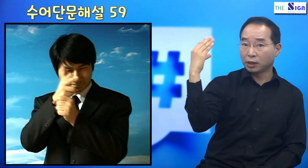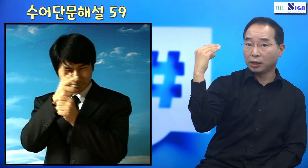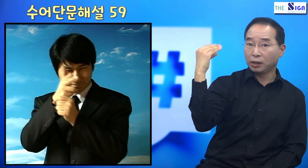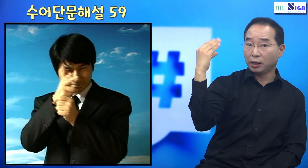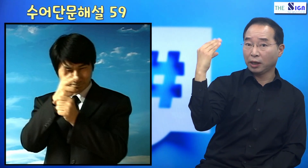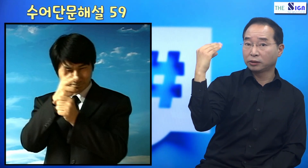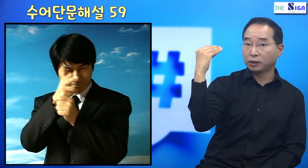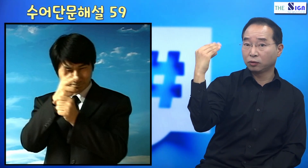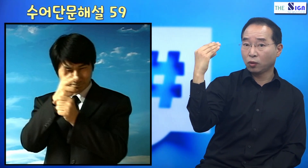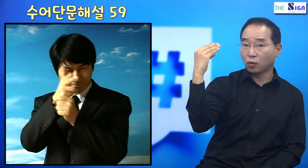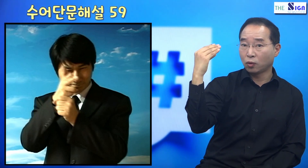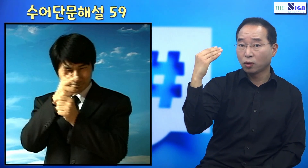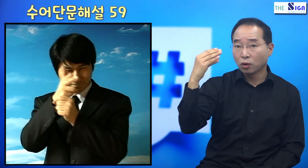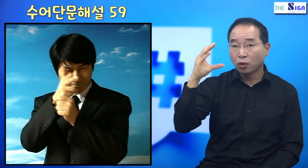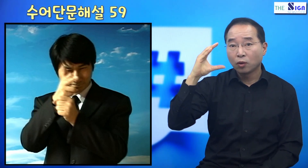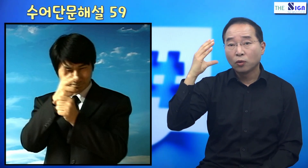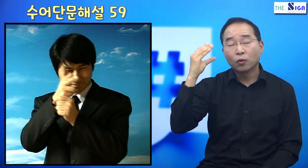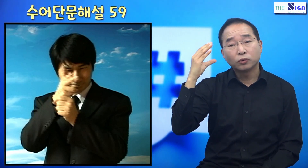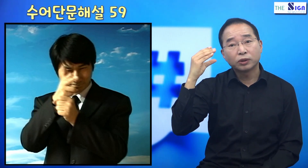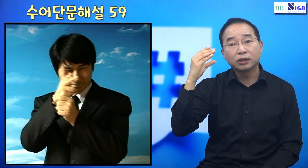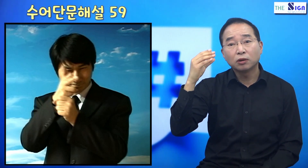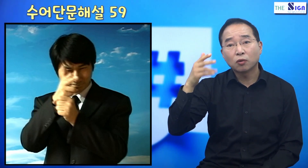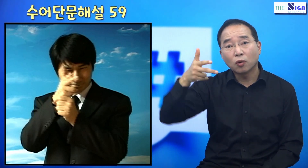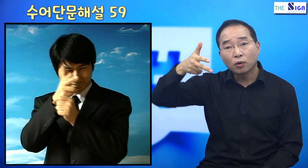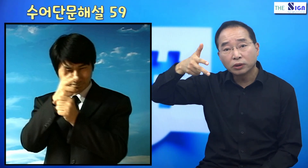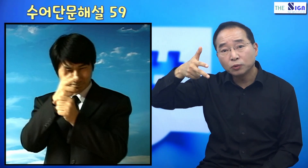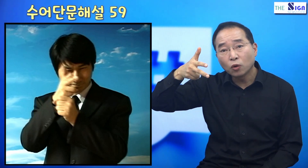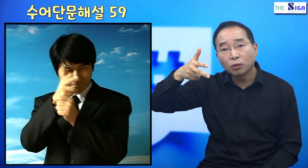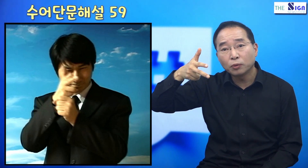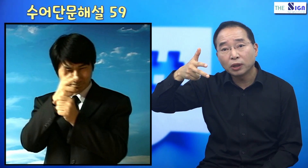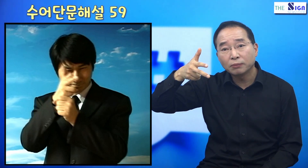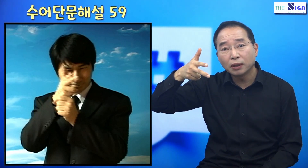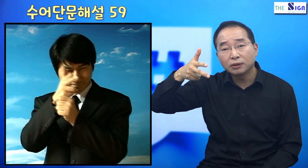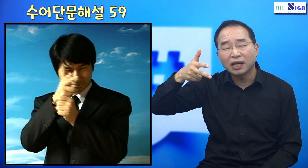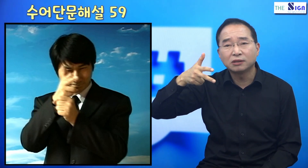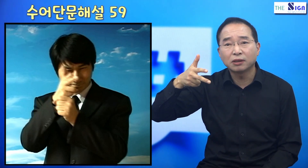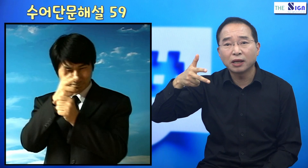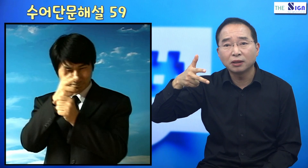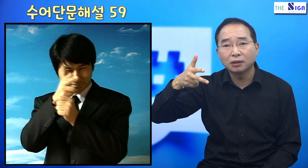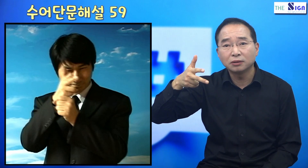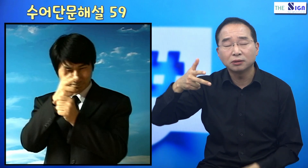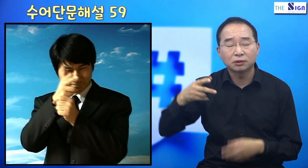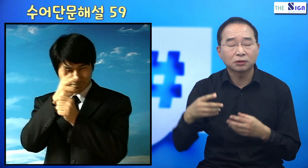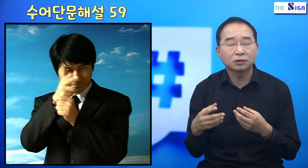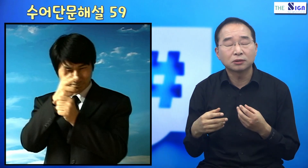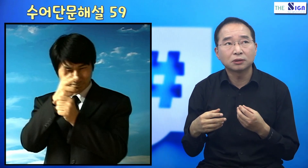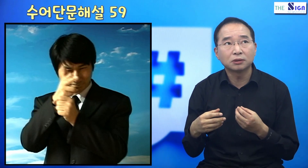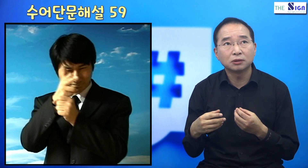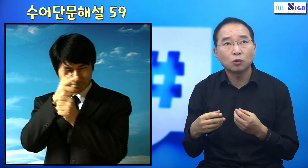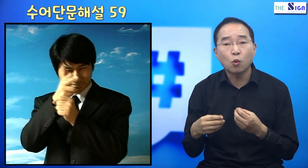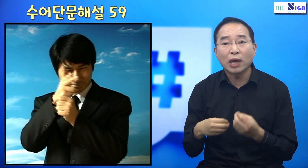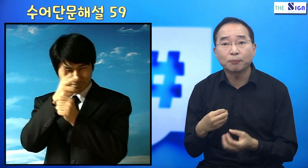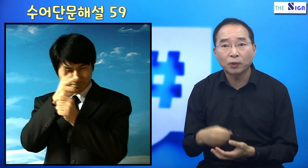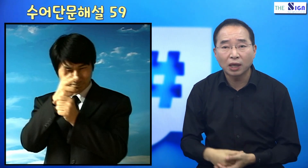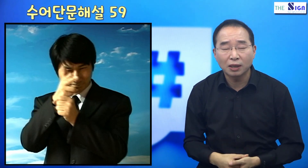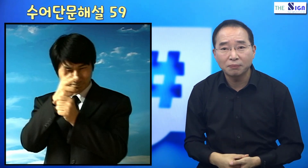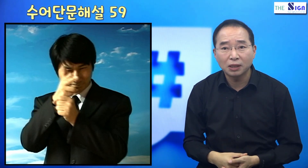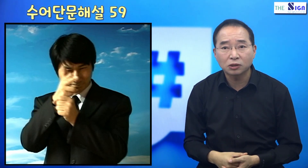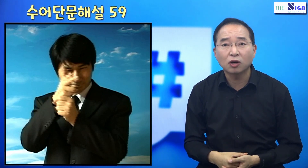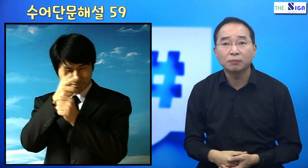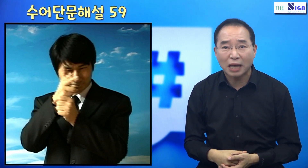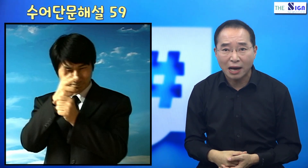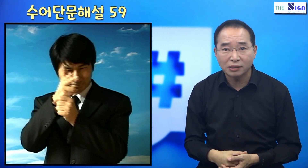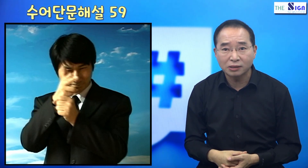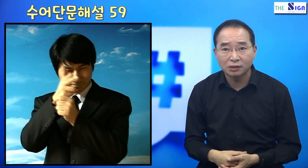또는 이렇게 하더라도 요건 좀 큰 거고, 그럼 요건 뭐냐면 예전에는 그